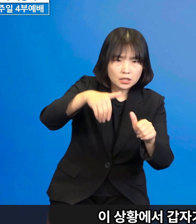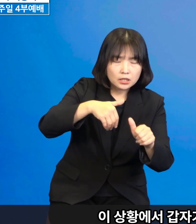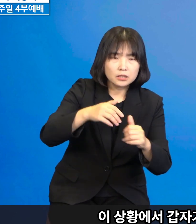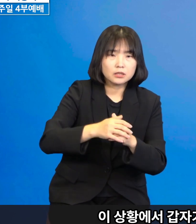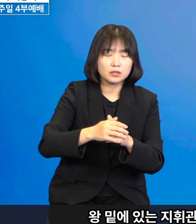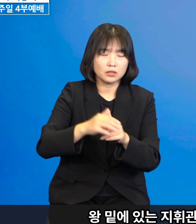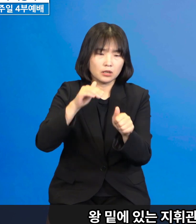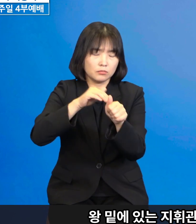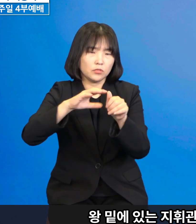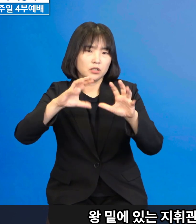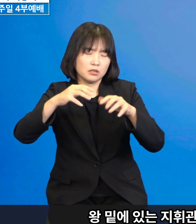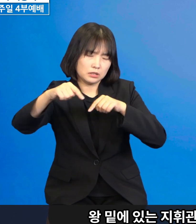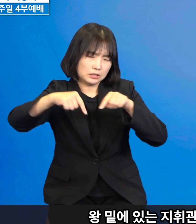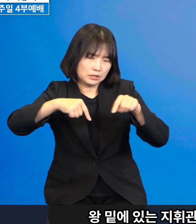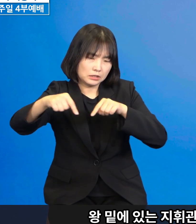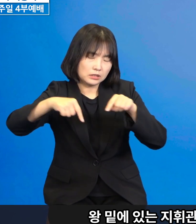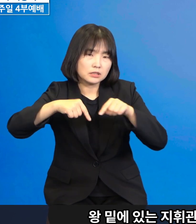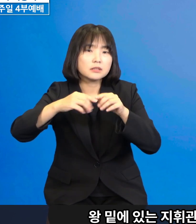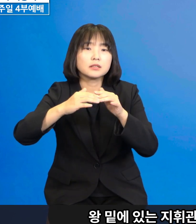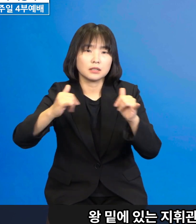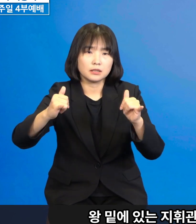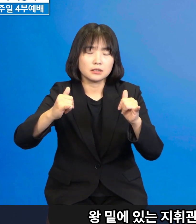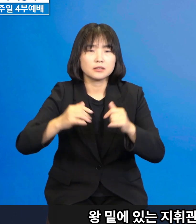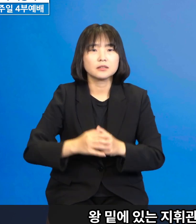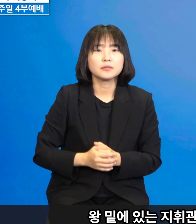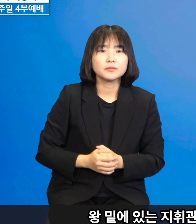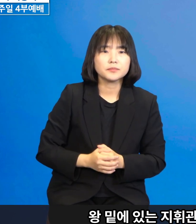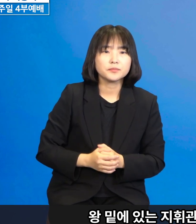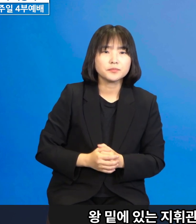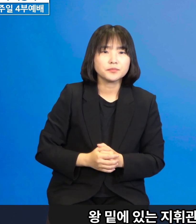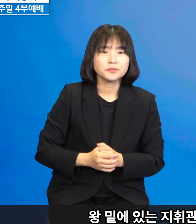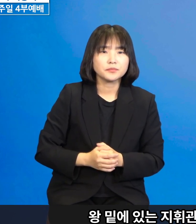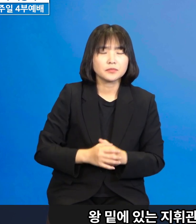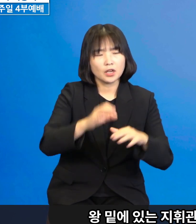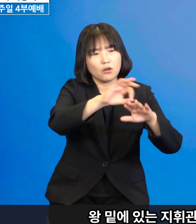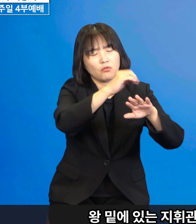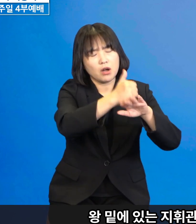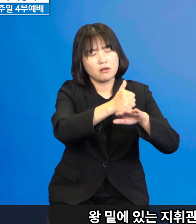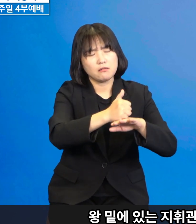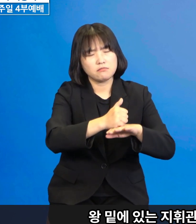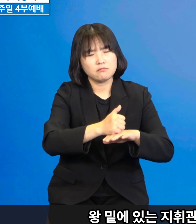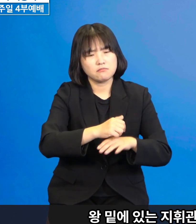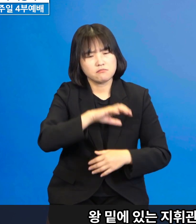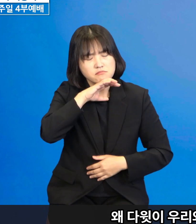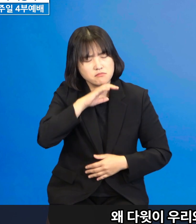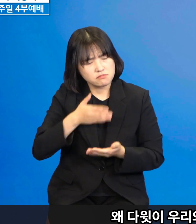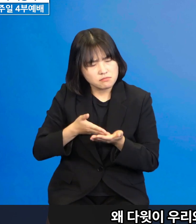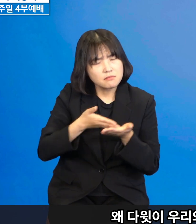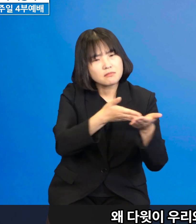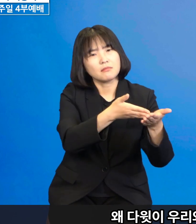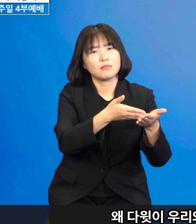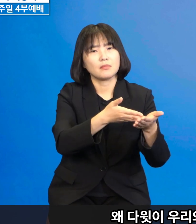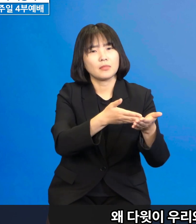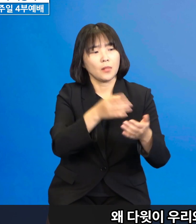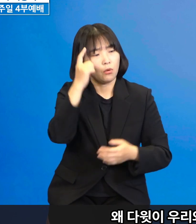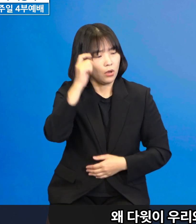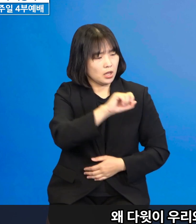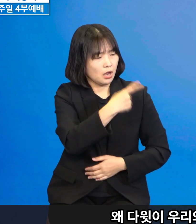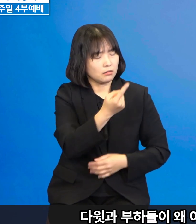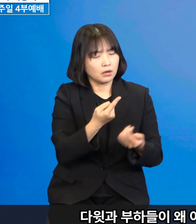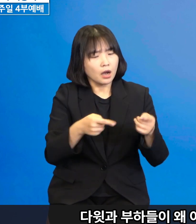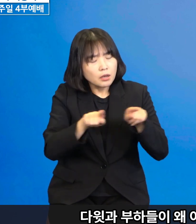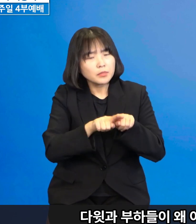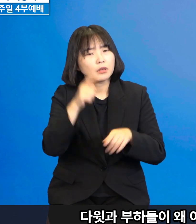지휘관들이, 왕 밑에 있는 지휘관들이 왕에게 항의를 하죠. 왜 다윗이 우리가 같이 가야